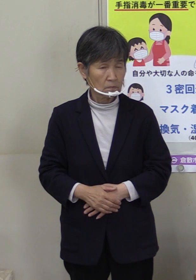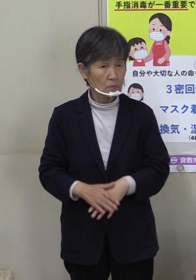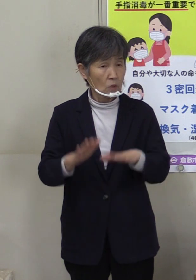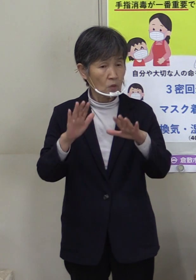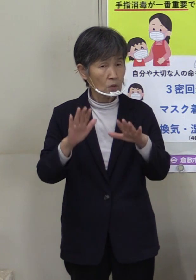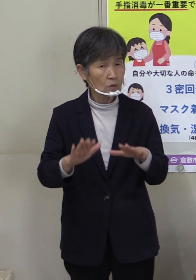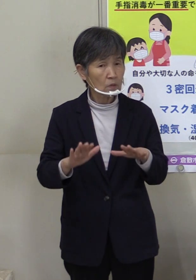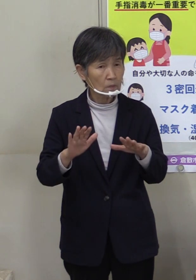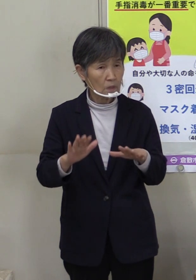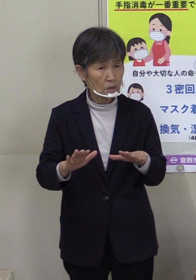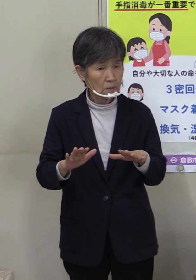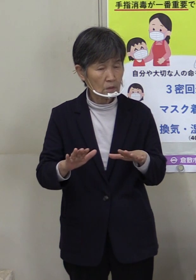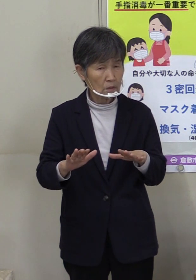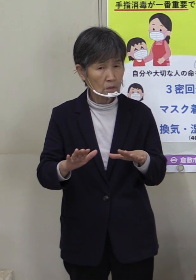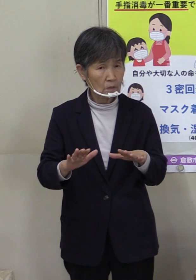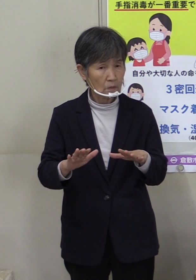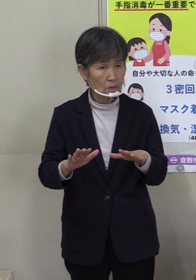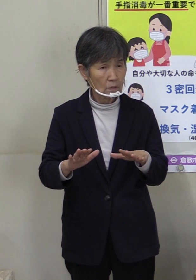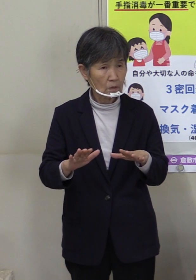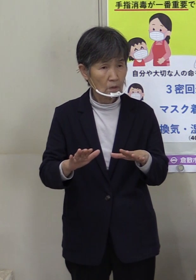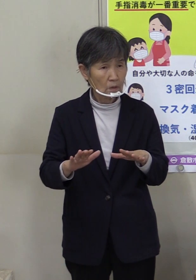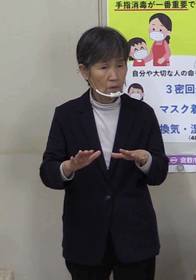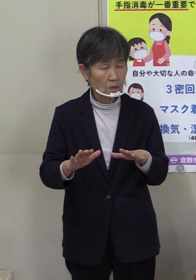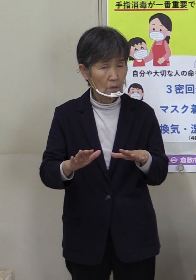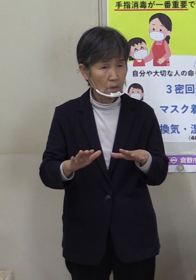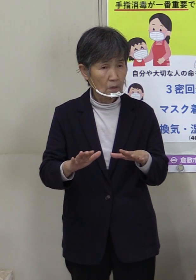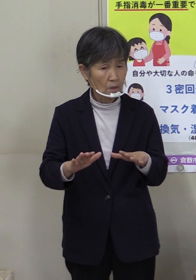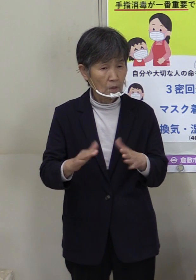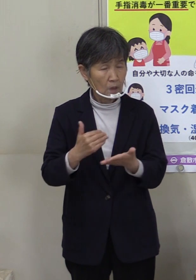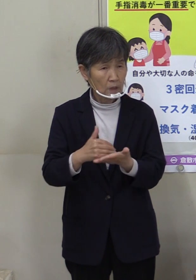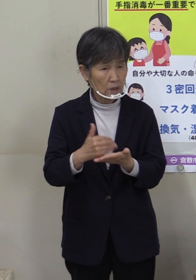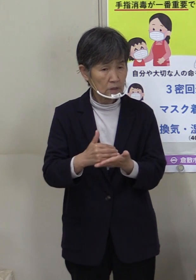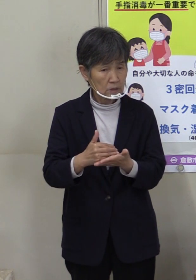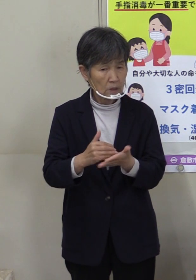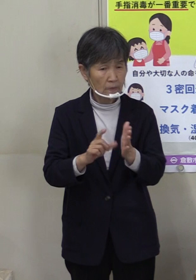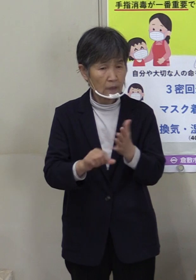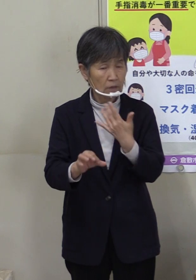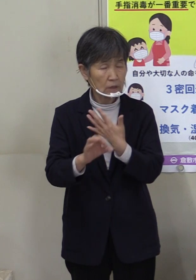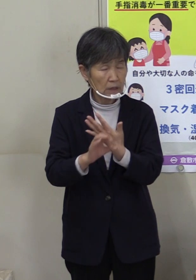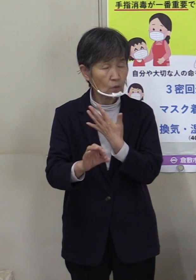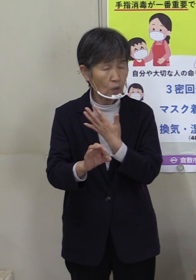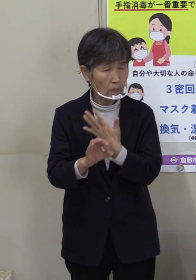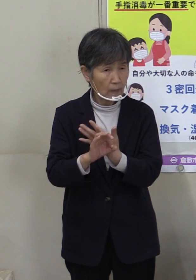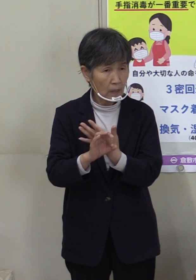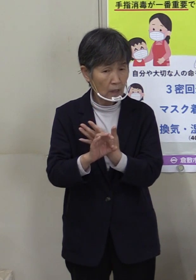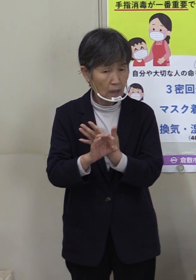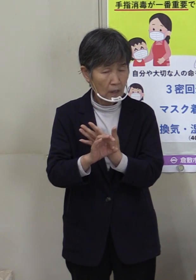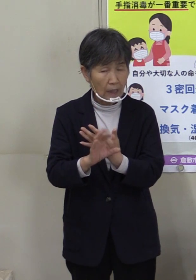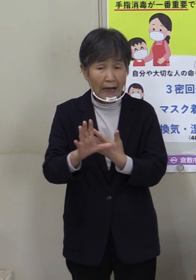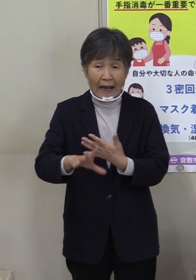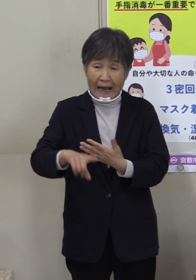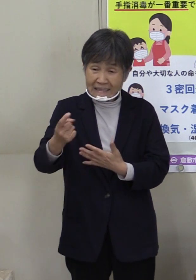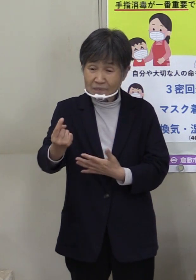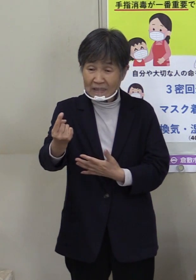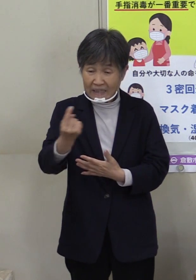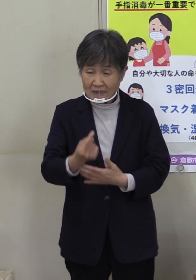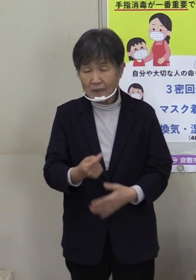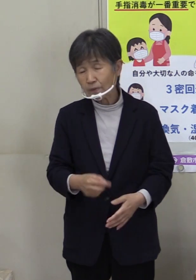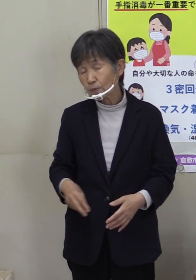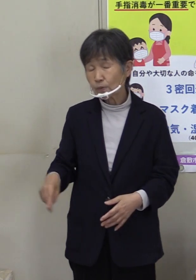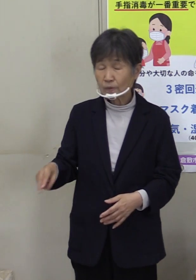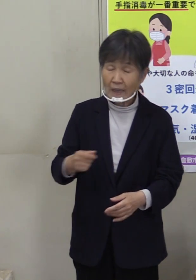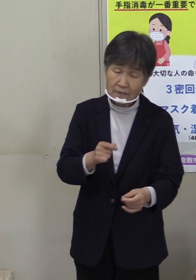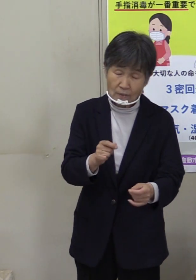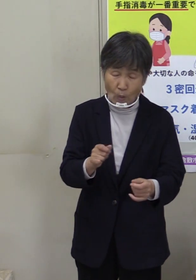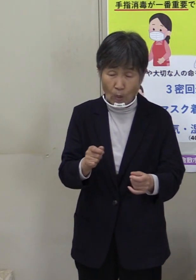今の、RNC さんの関連、今の話だったら、例えば、いわゆる一元さんで、フラッとやってき